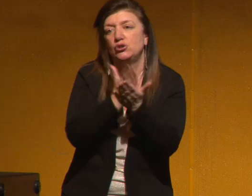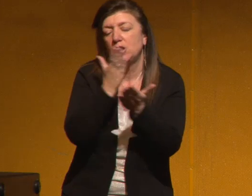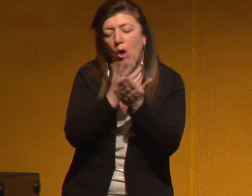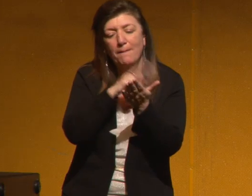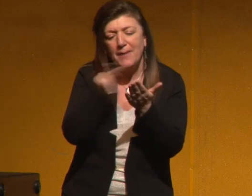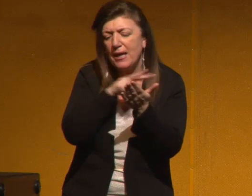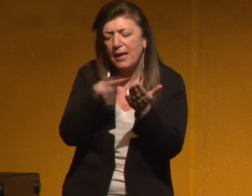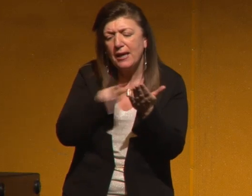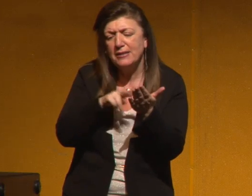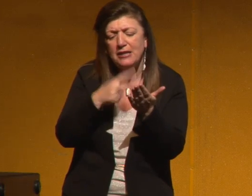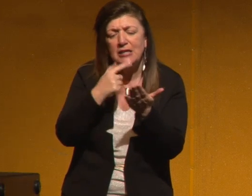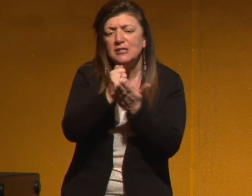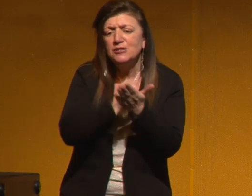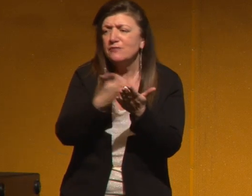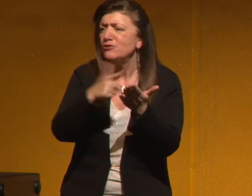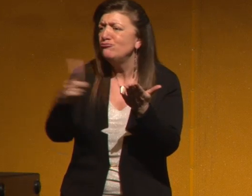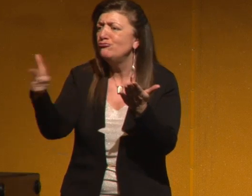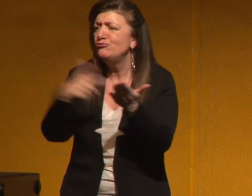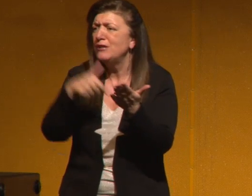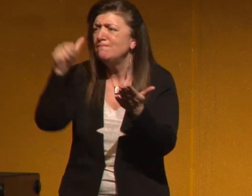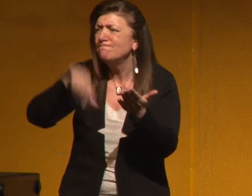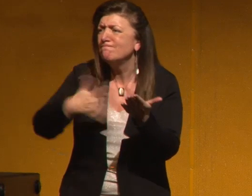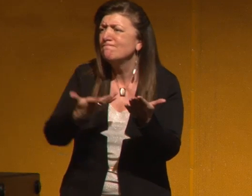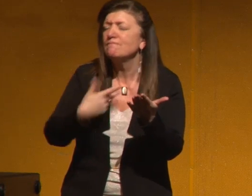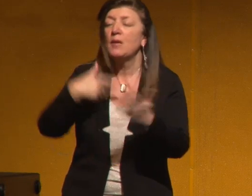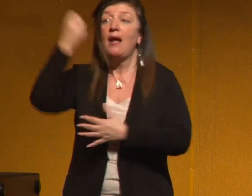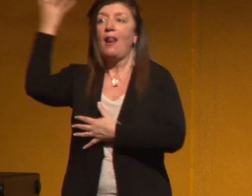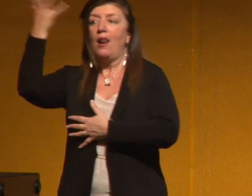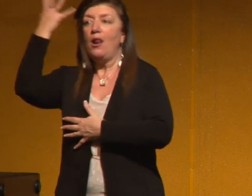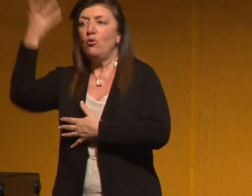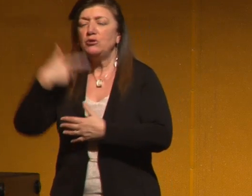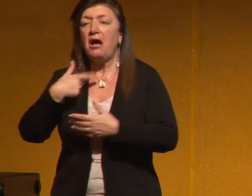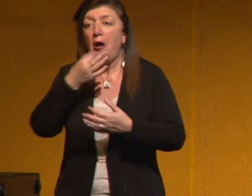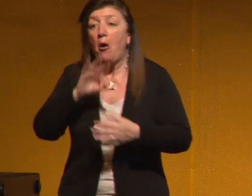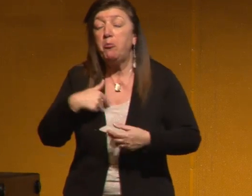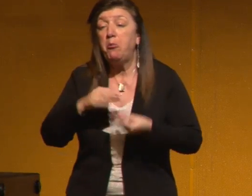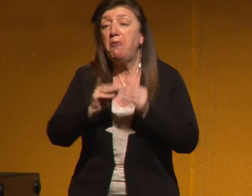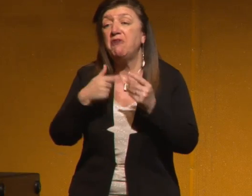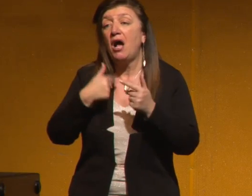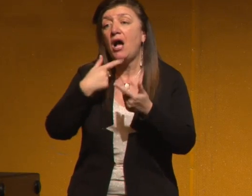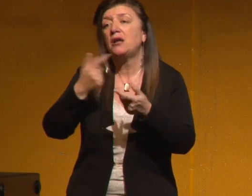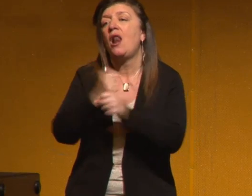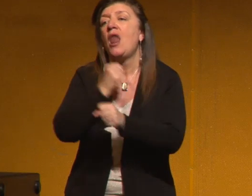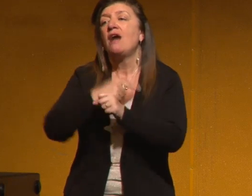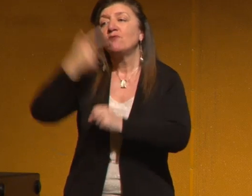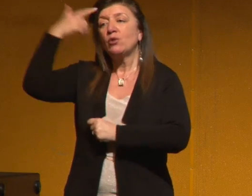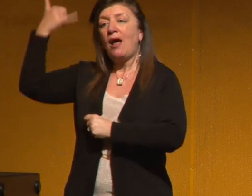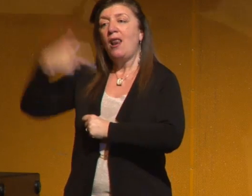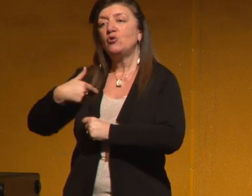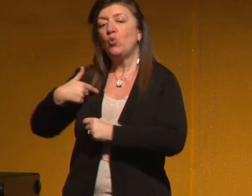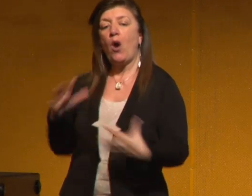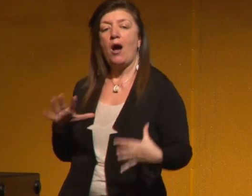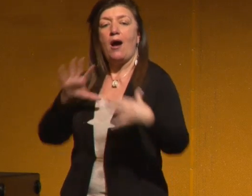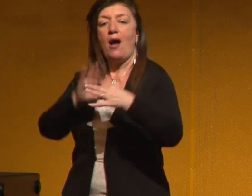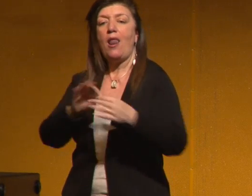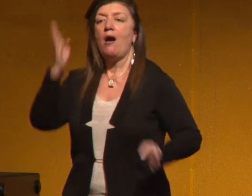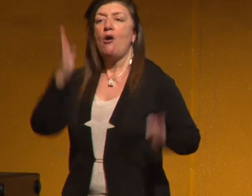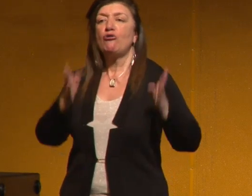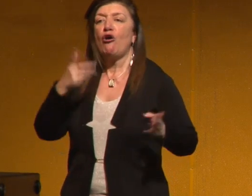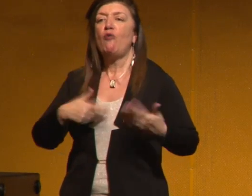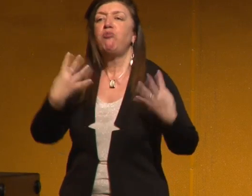avere una certificazione quando ci si illude di poter svolgere anche il lavoro intellettuale affidandosi all'operazione di un robot